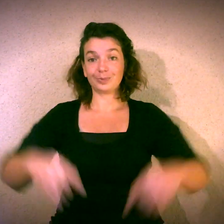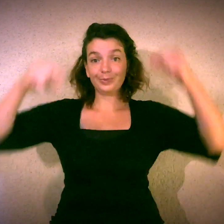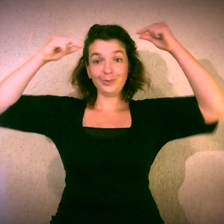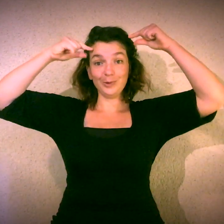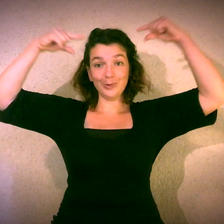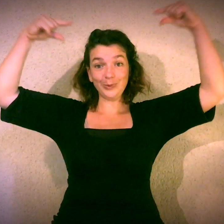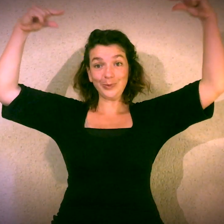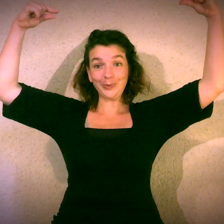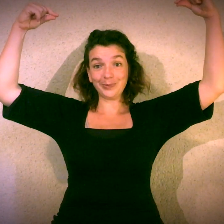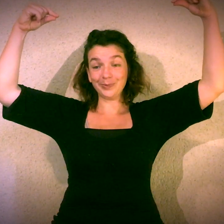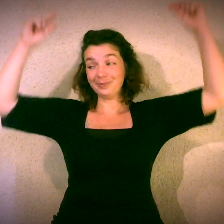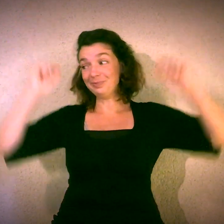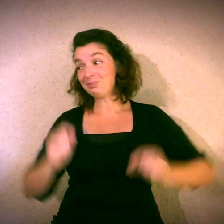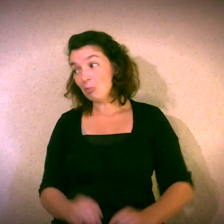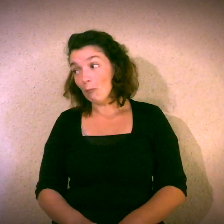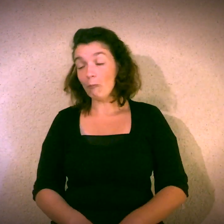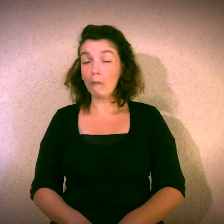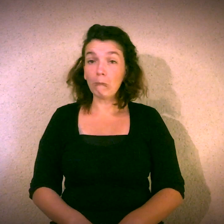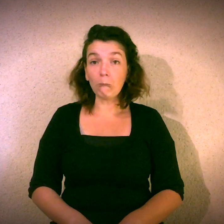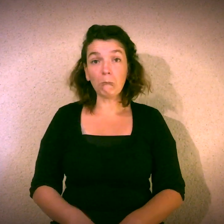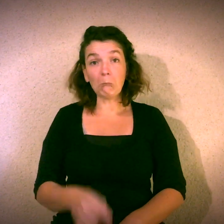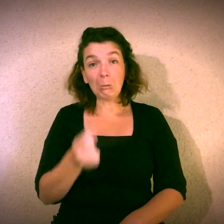Il n'y a pas grand monde, dit Escarbille.